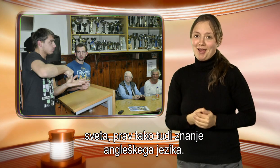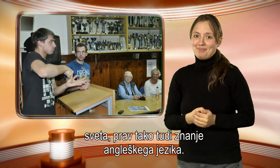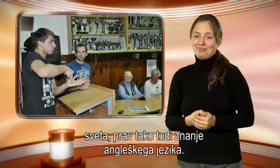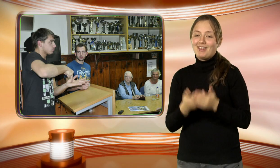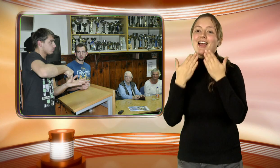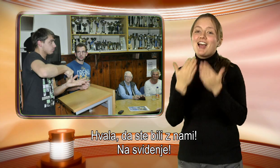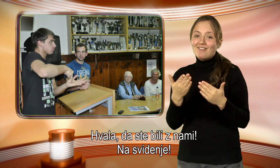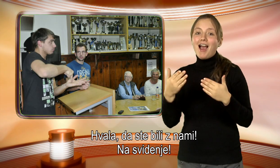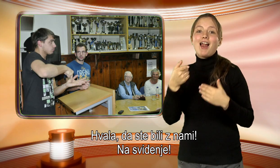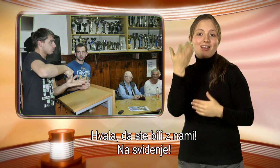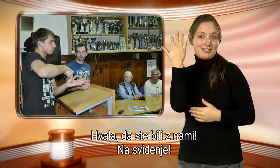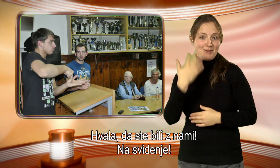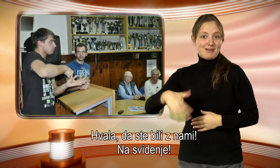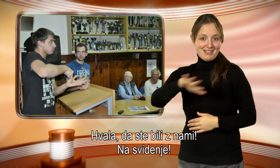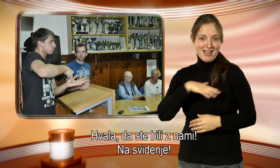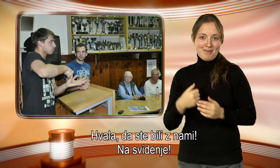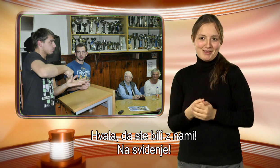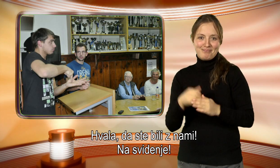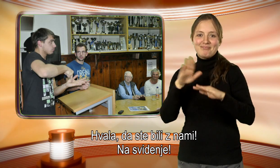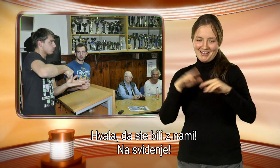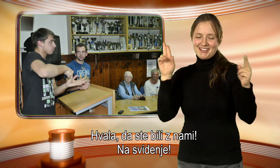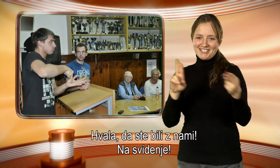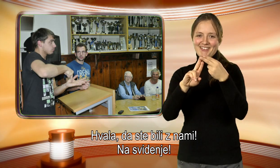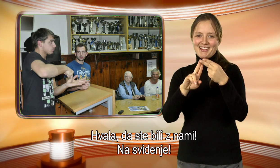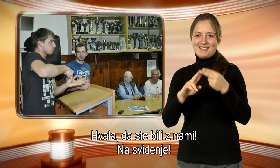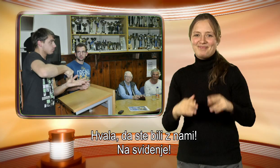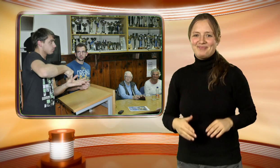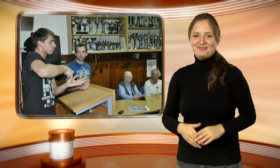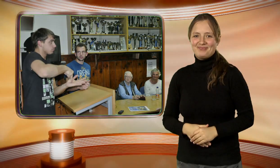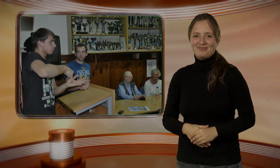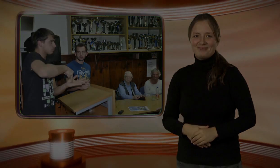jezika. Hvala, da ste bili z nami. Nasvidenje.